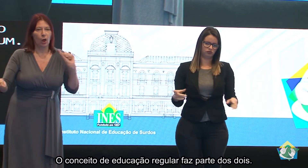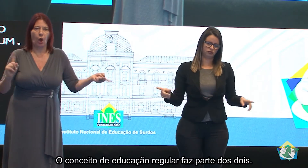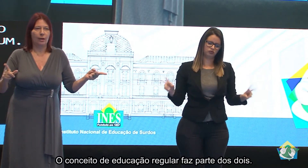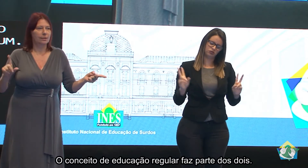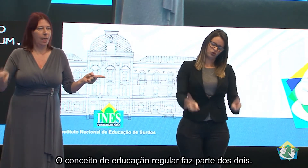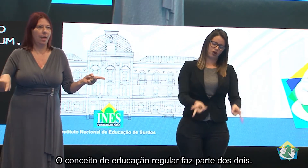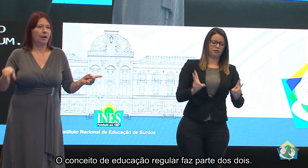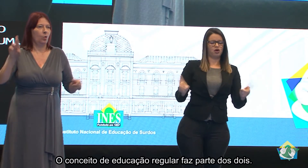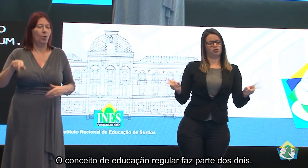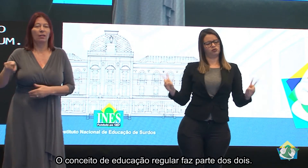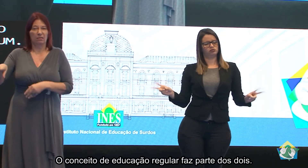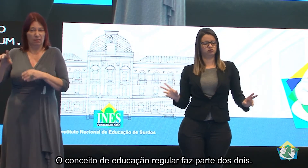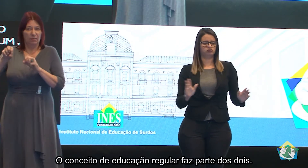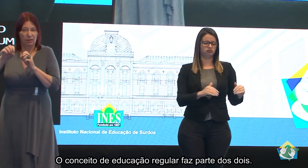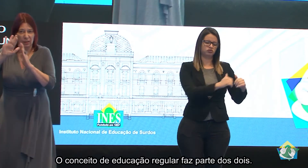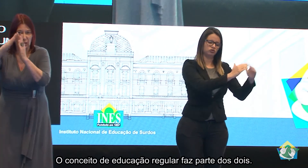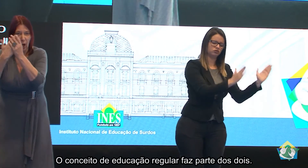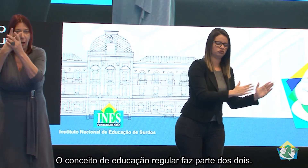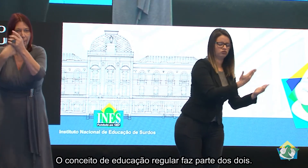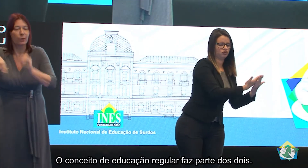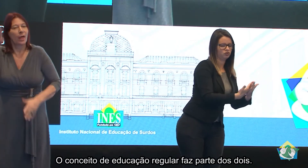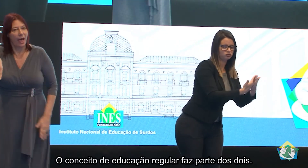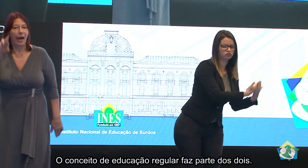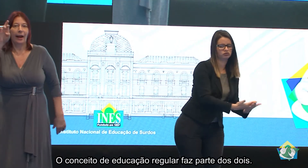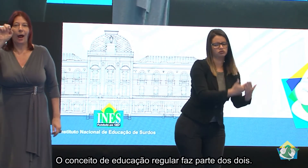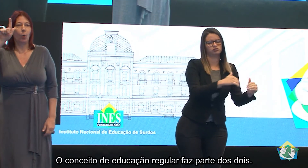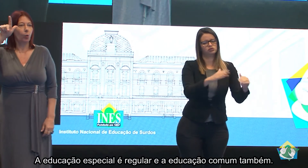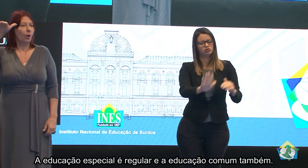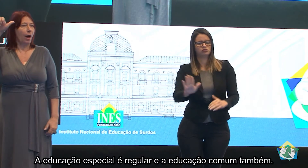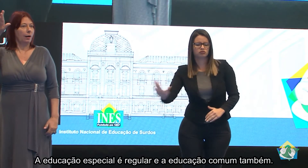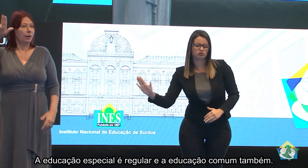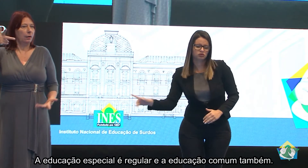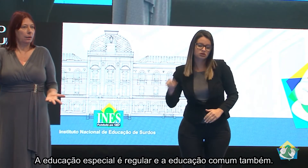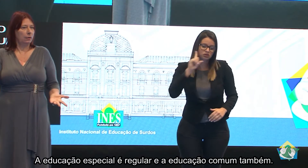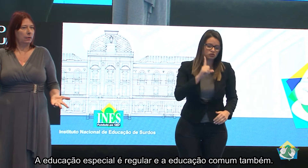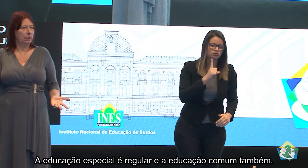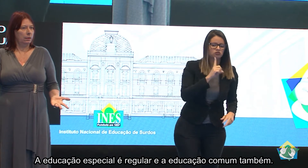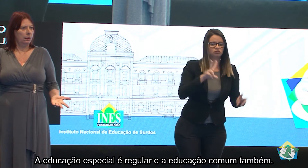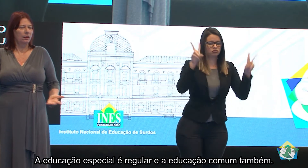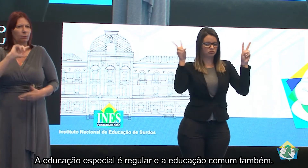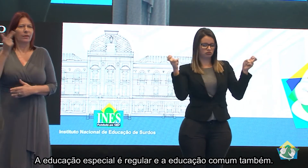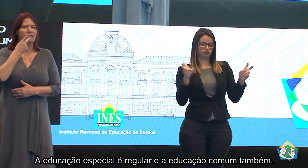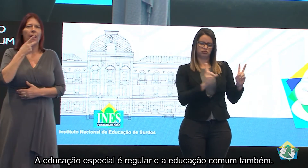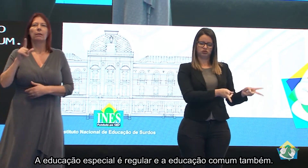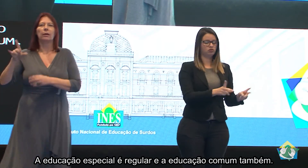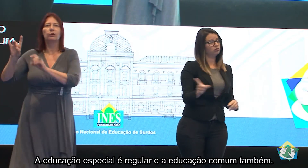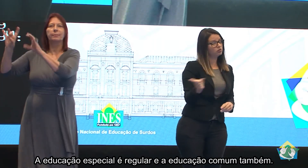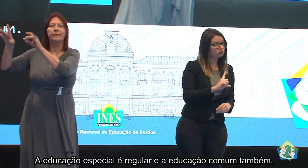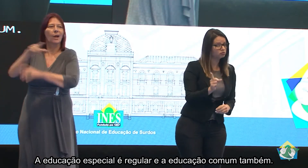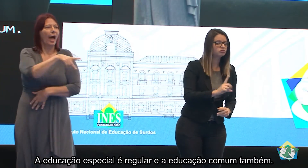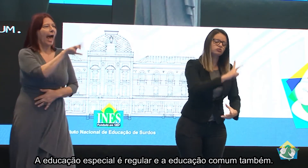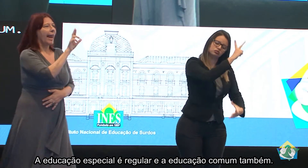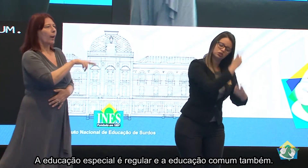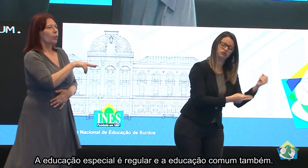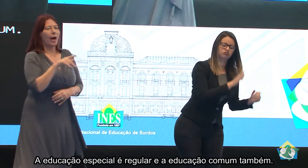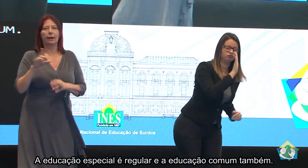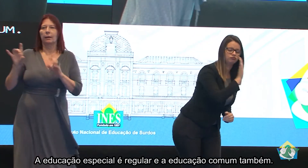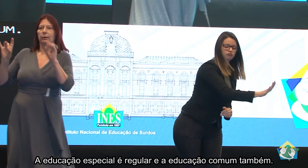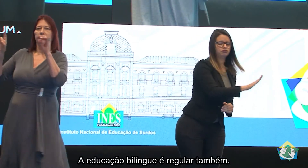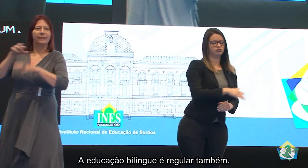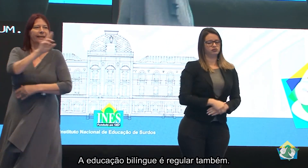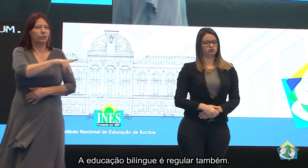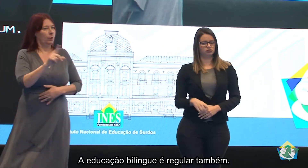O conceito de educação regular, ele faz parte dos dois. A educação especial é regular e a educação comum é